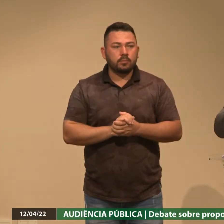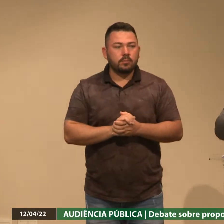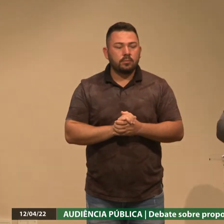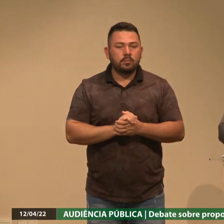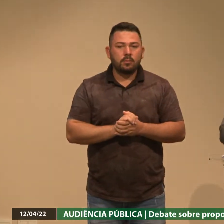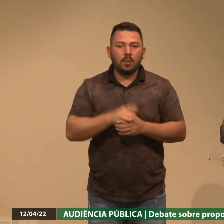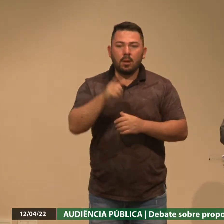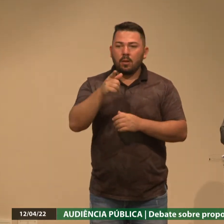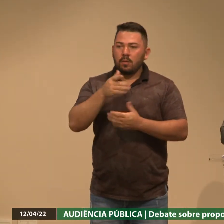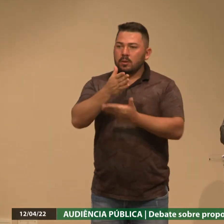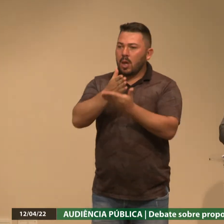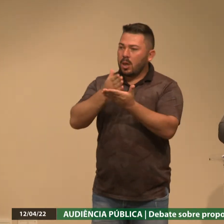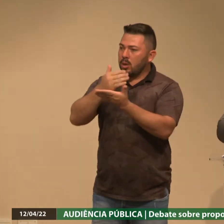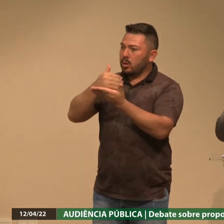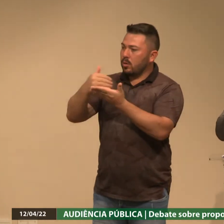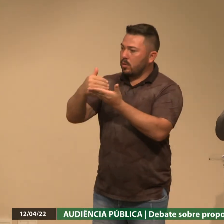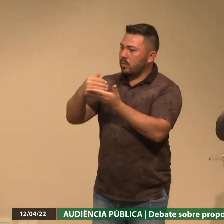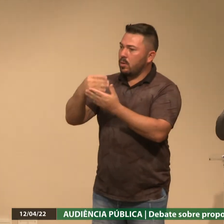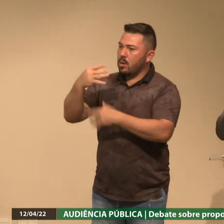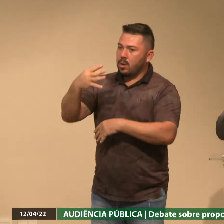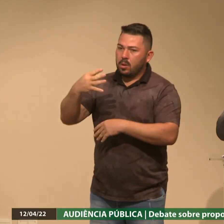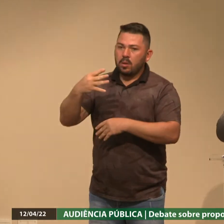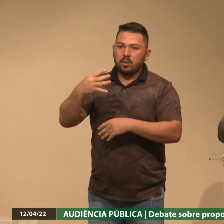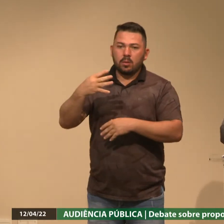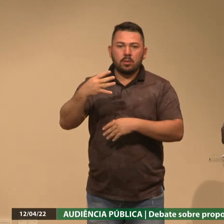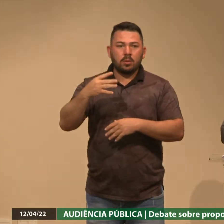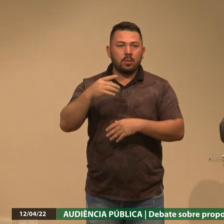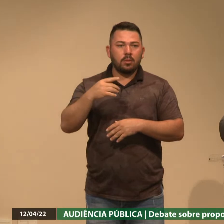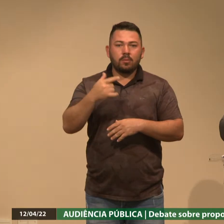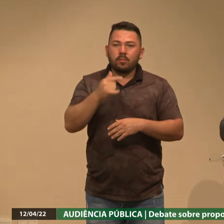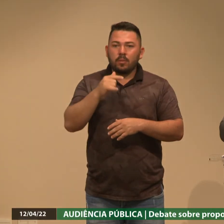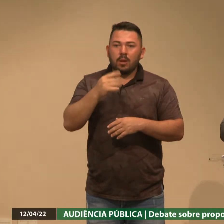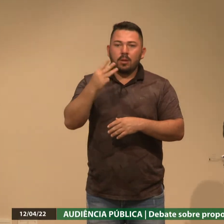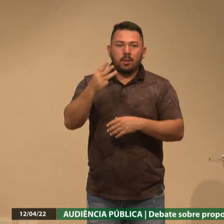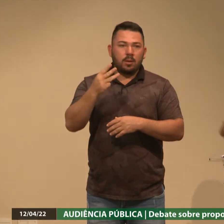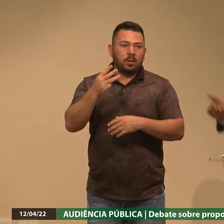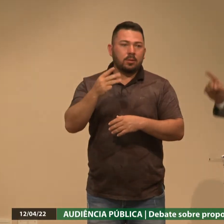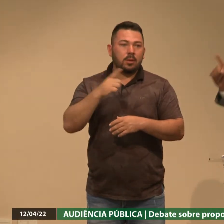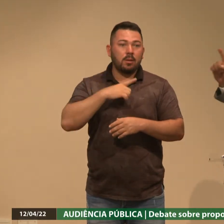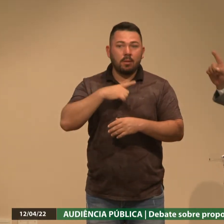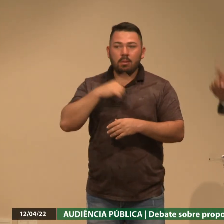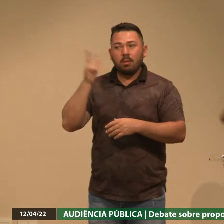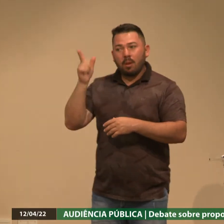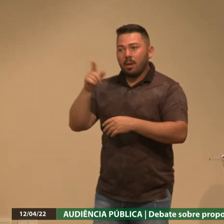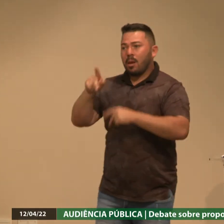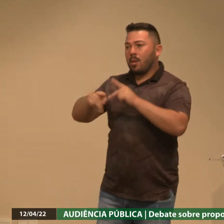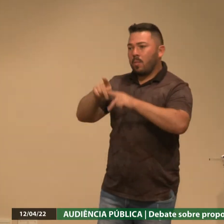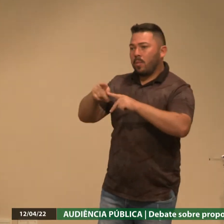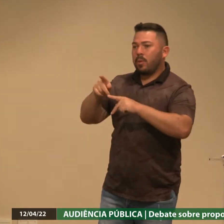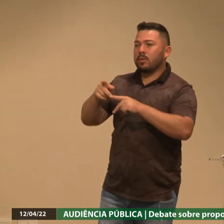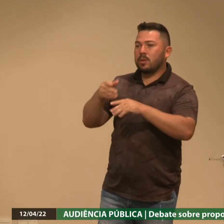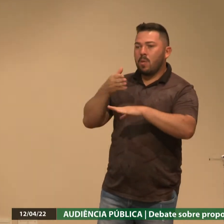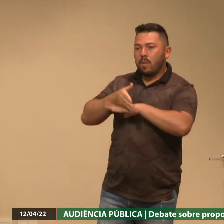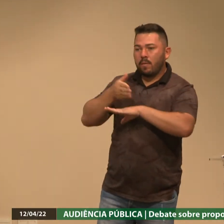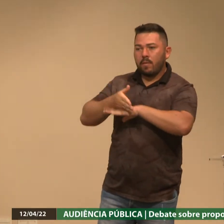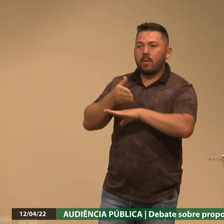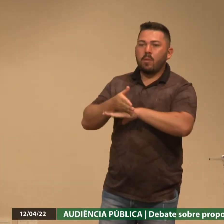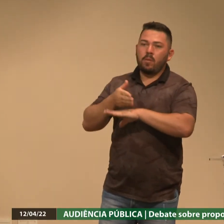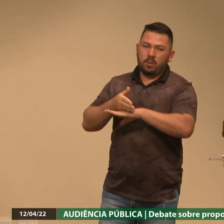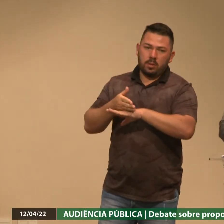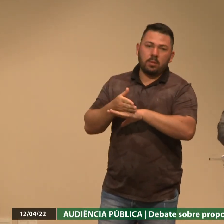se você dividir o Estado de Santa Catarina e quatro nem três partes tem esse número de habitantes que são número de frequentadores